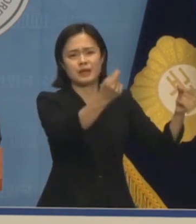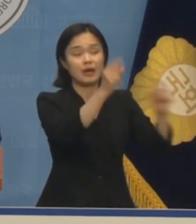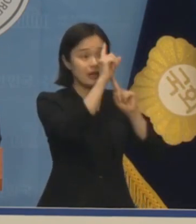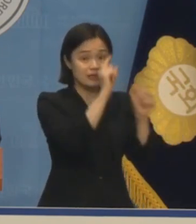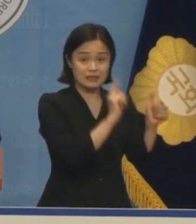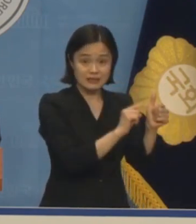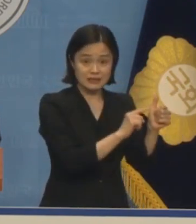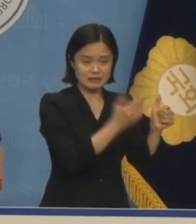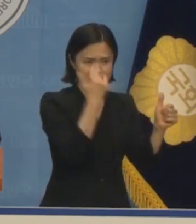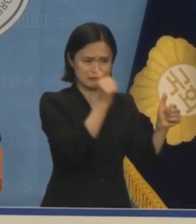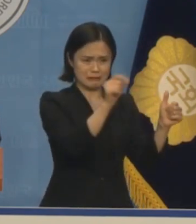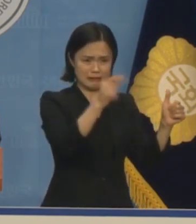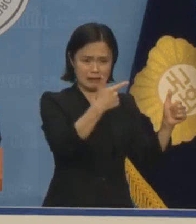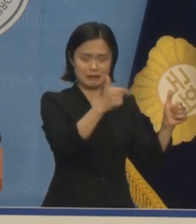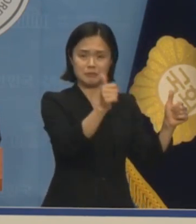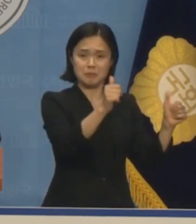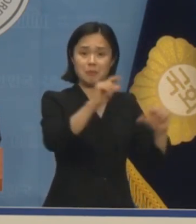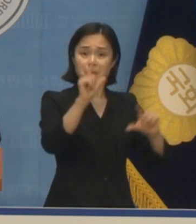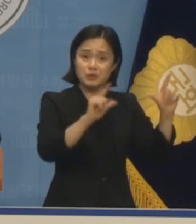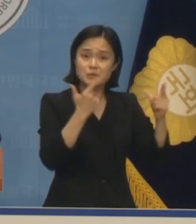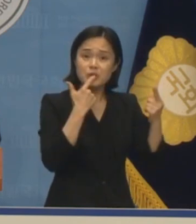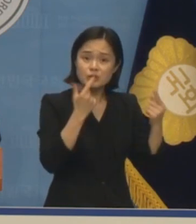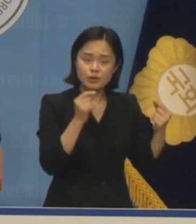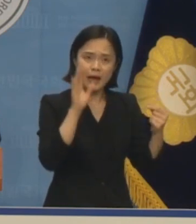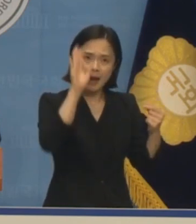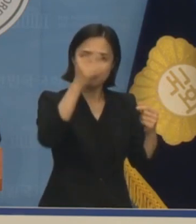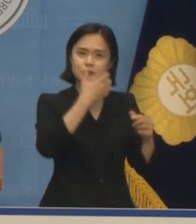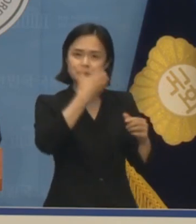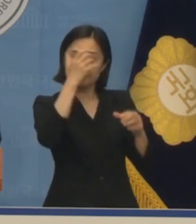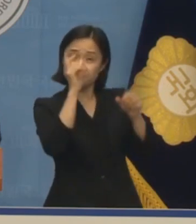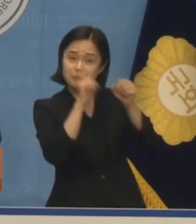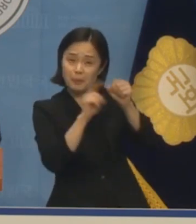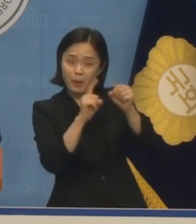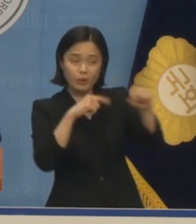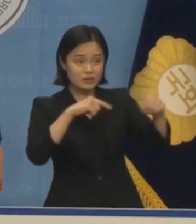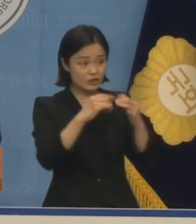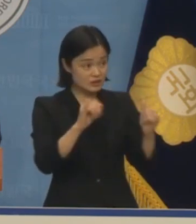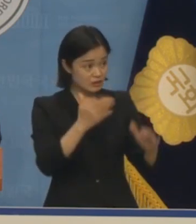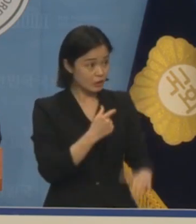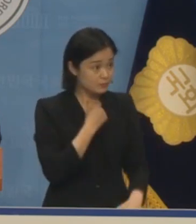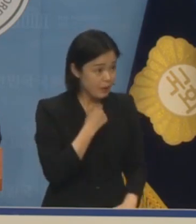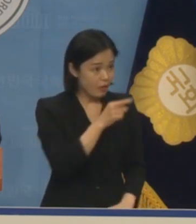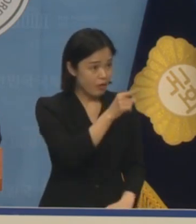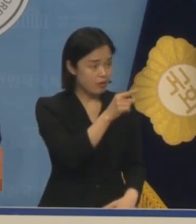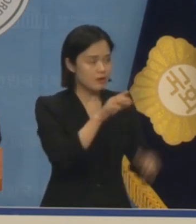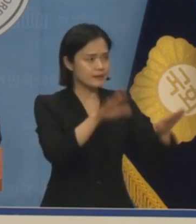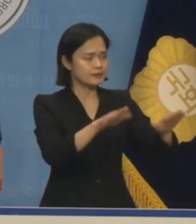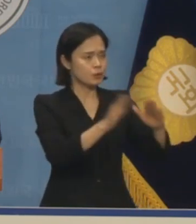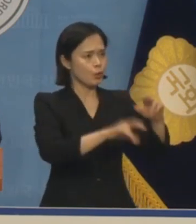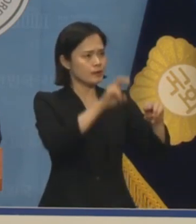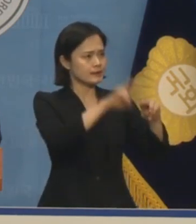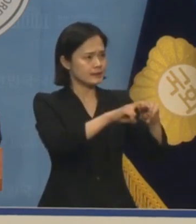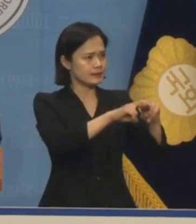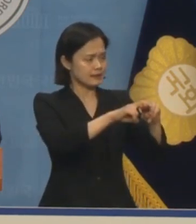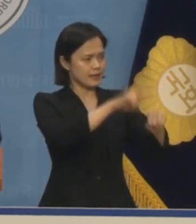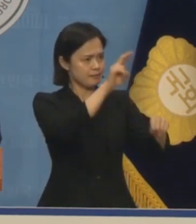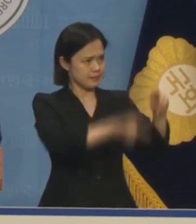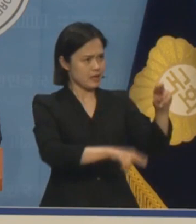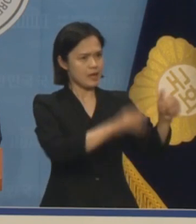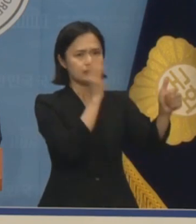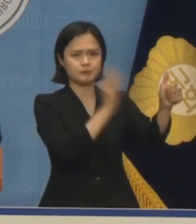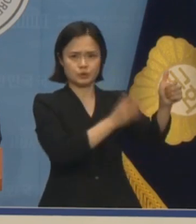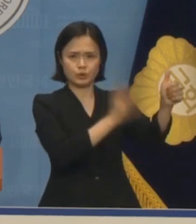전 비대위원장처럼 정치인이 되고 싶은 것이라면 지금 즉시 공직자의 신분을 내려놓길